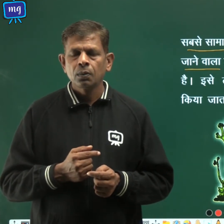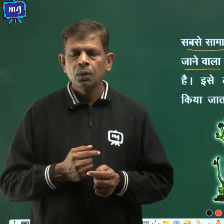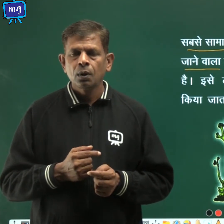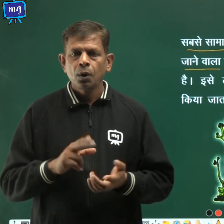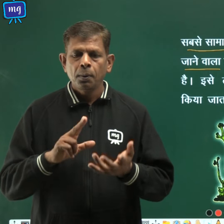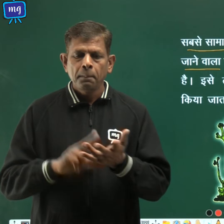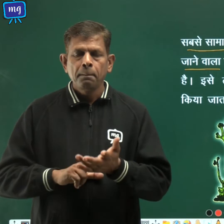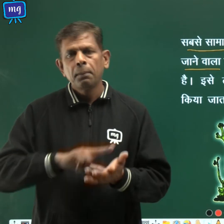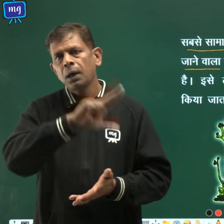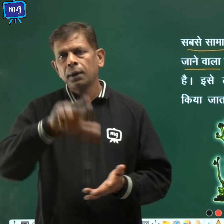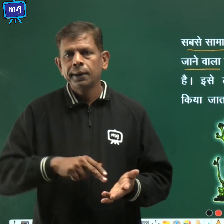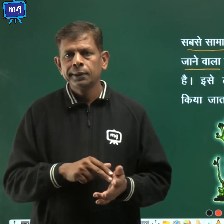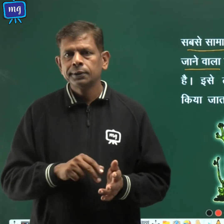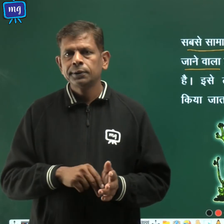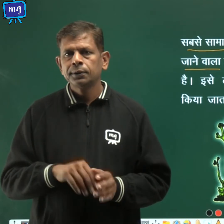प्राकृतिक सूचक